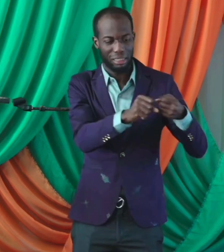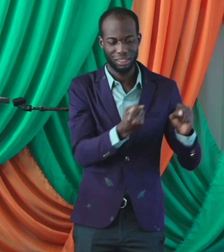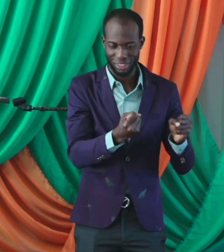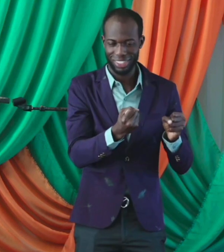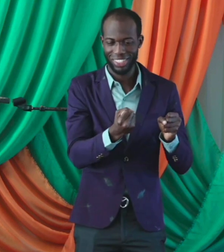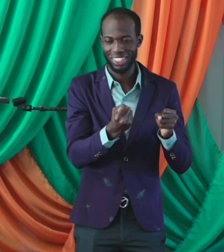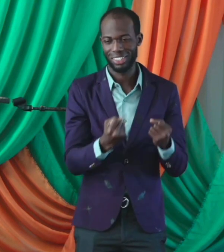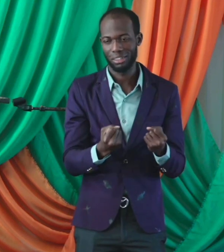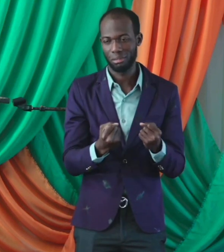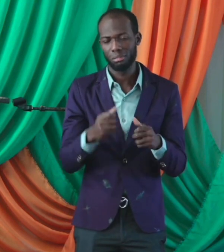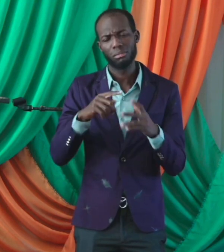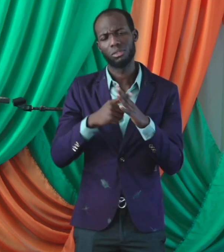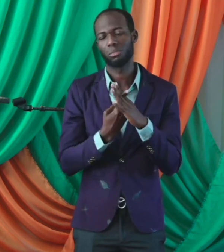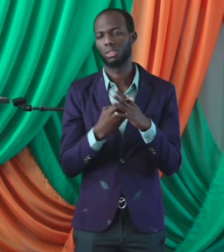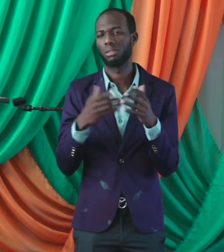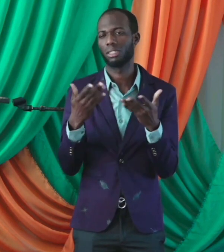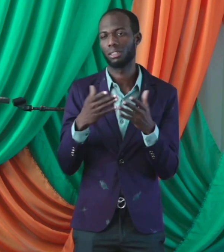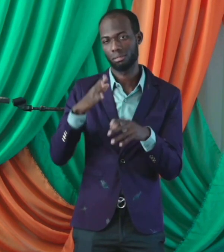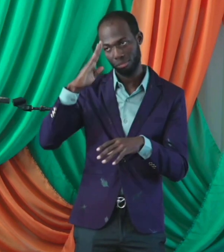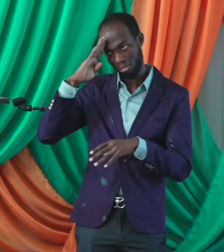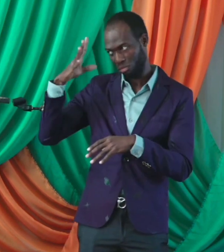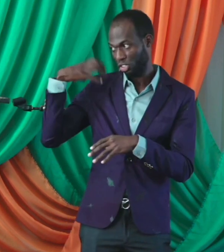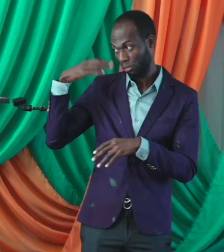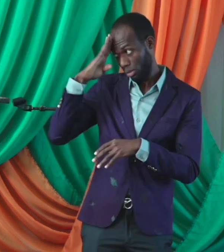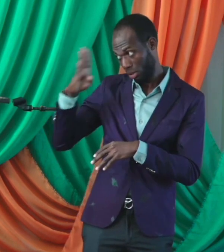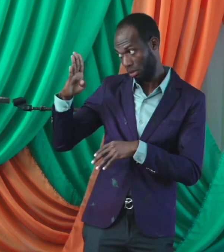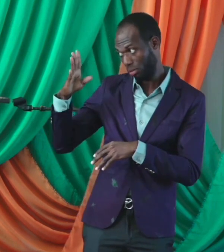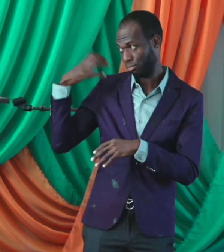ça. Je vais commencer par saluer le secrétaire d'État,